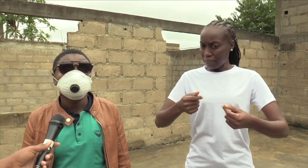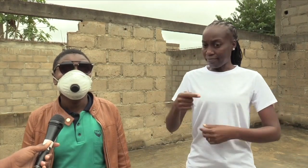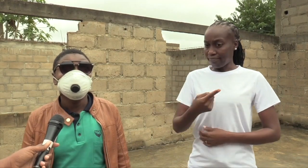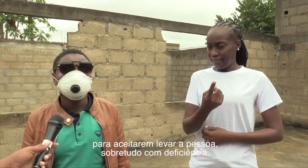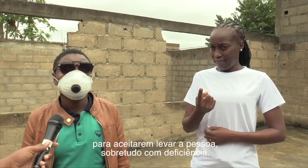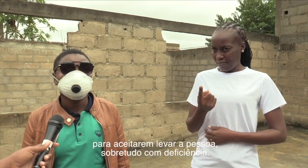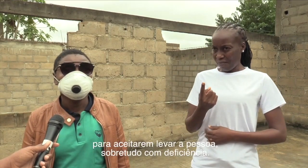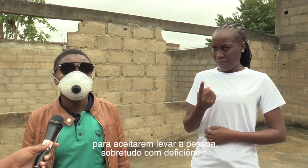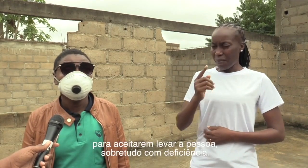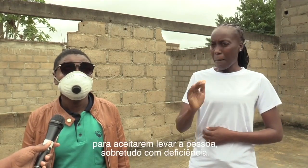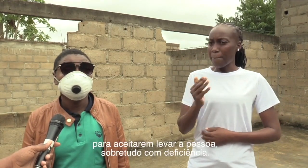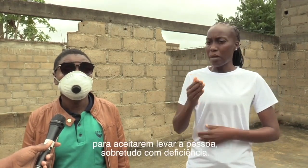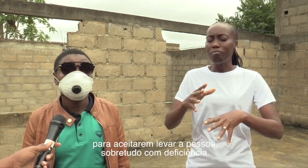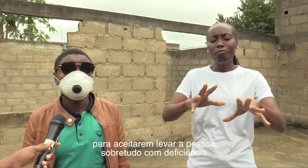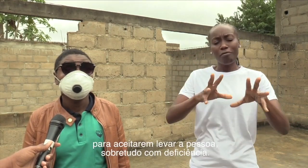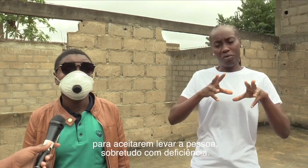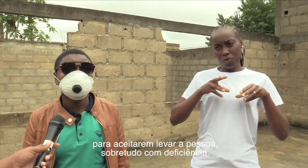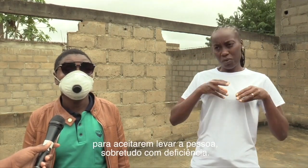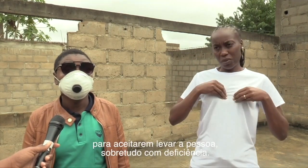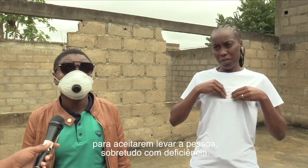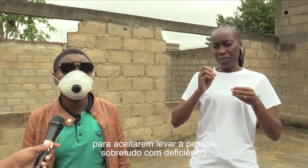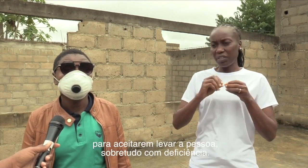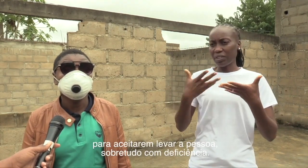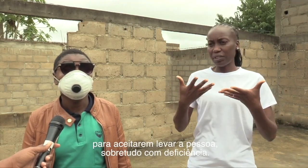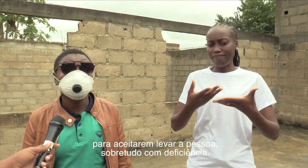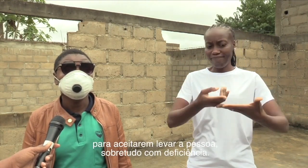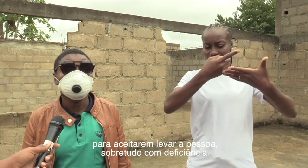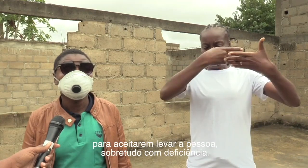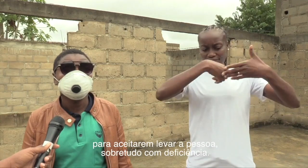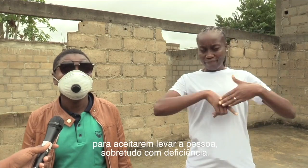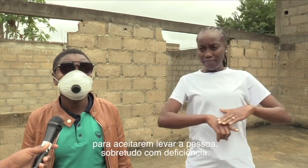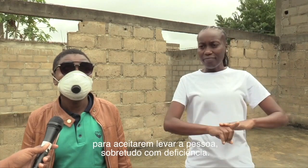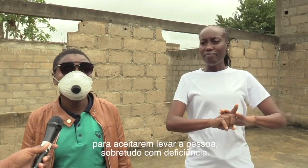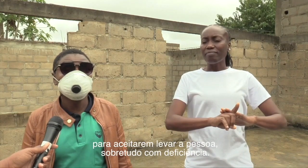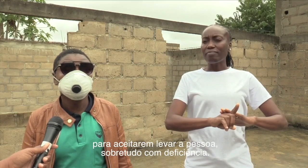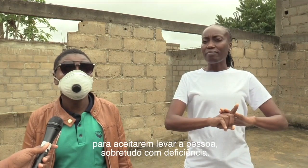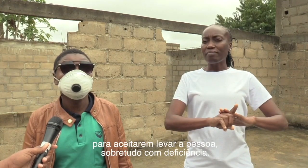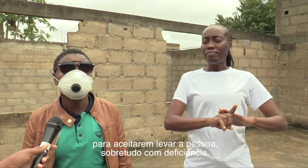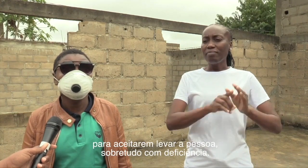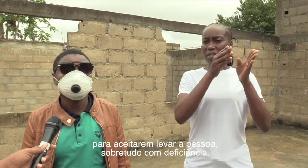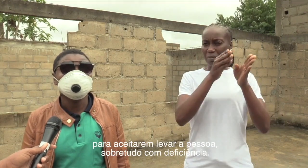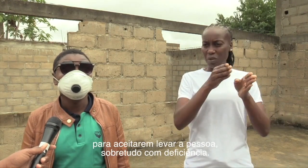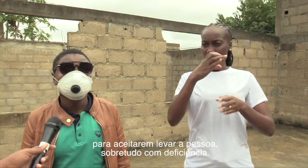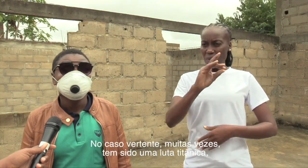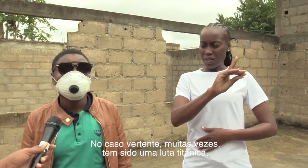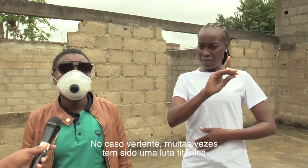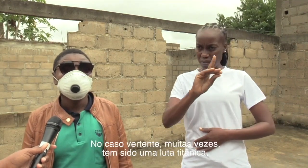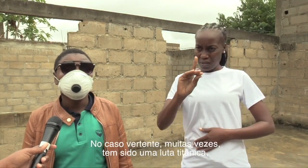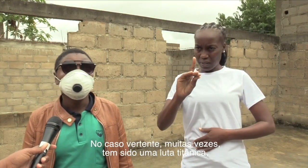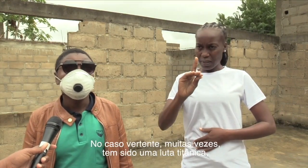para aceitar levar a pessoa, sobretudo com deficiência.